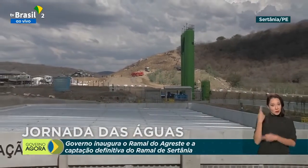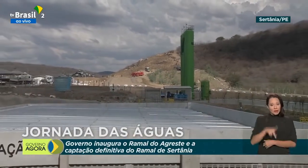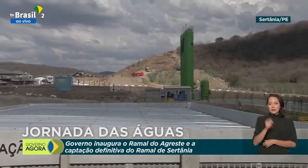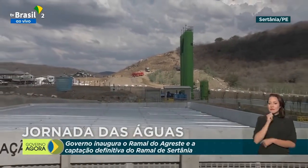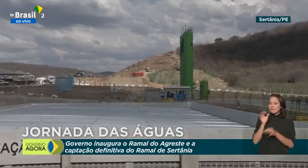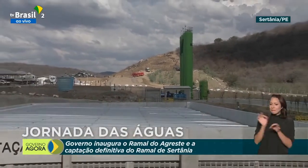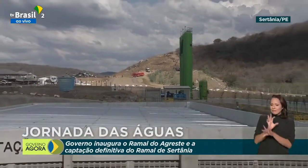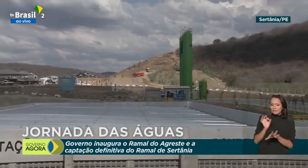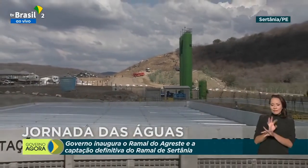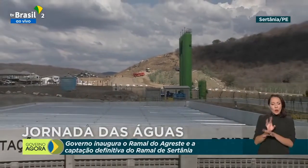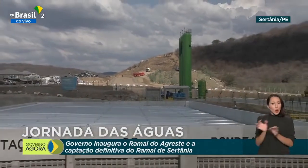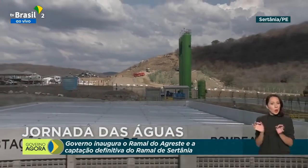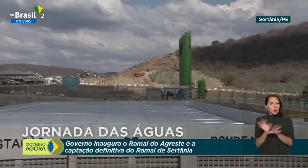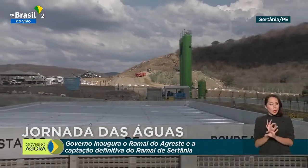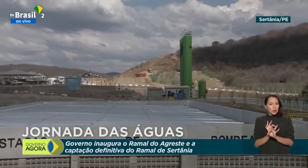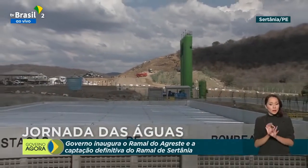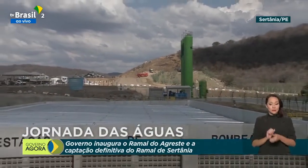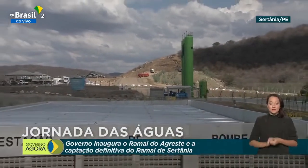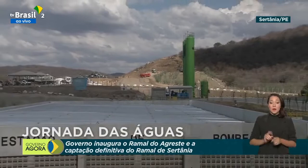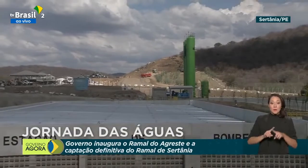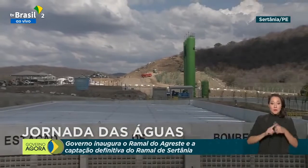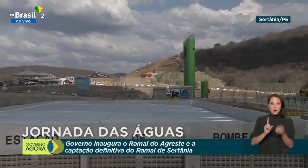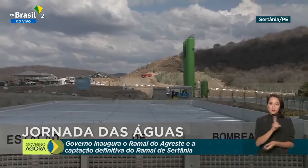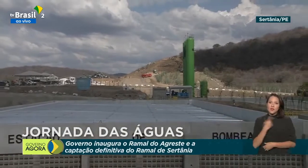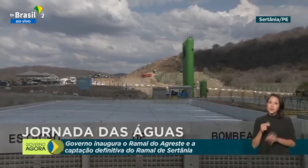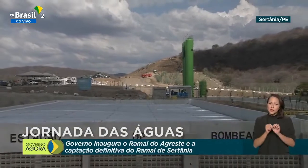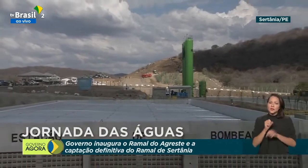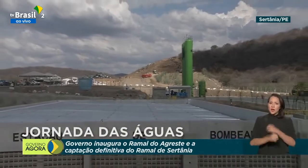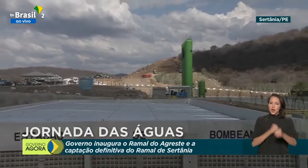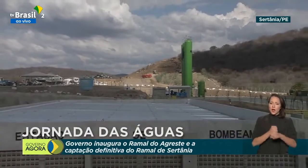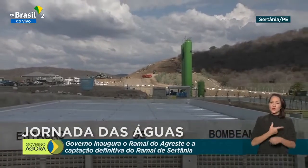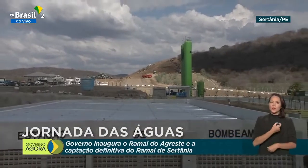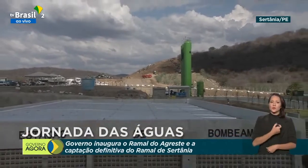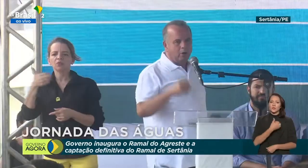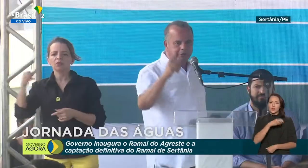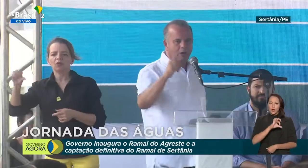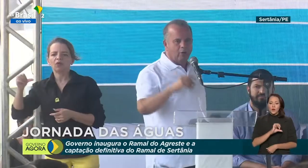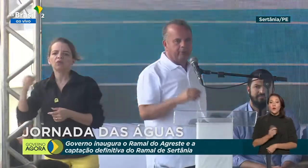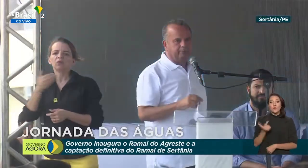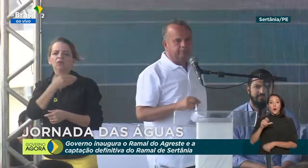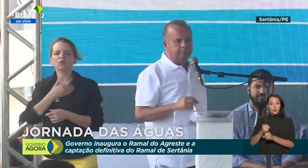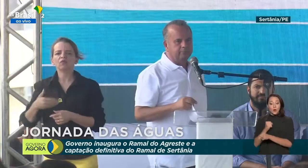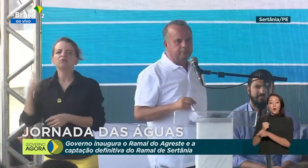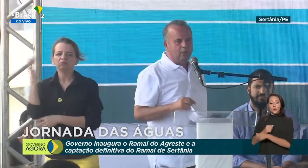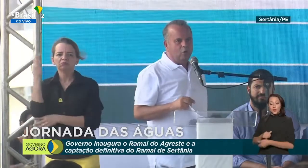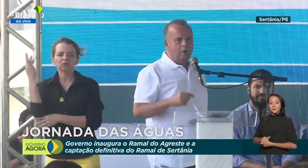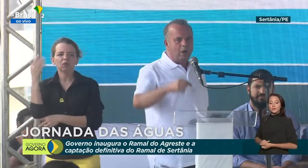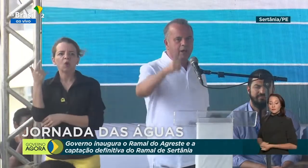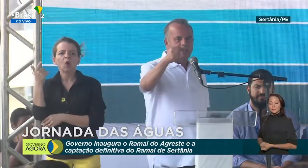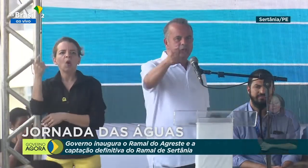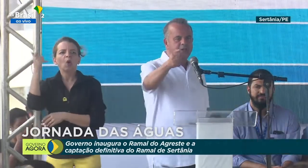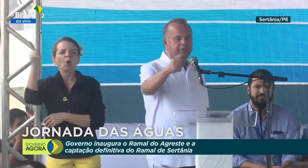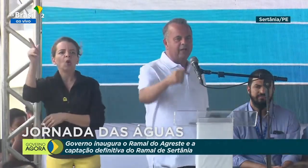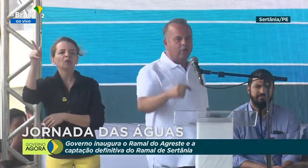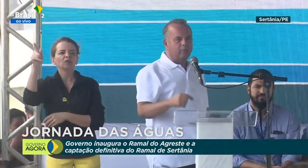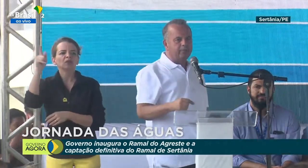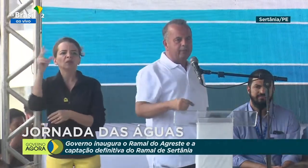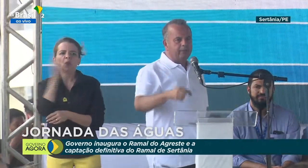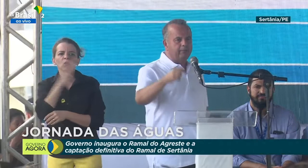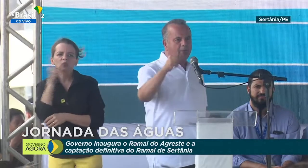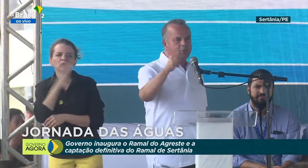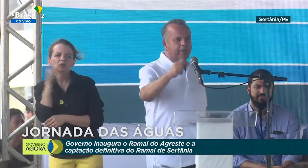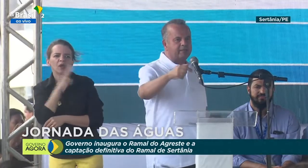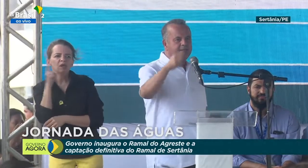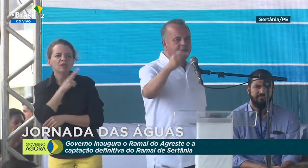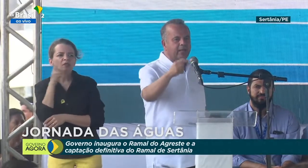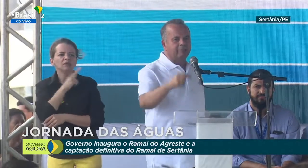sem concluir. Mas nós fizemos em 2019 uma outra obra. Uma obra emergencial